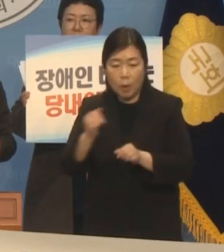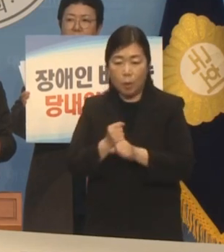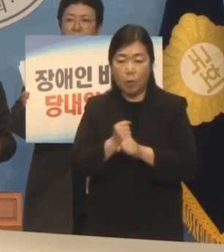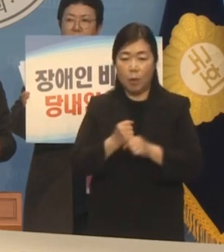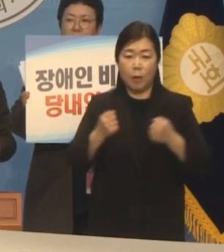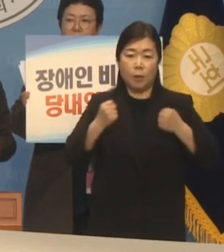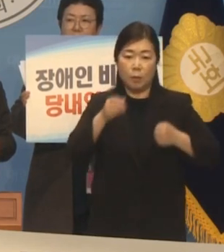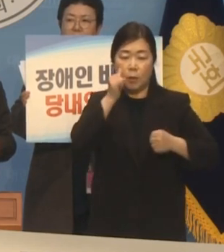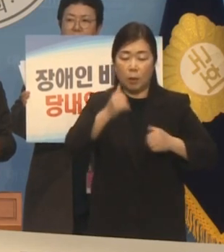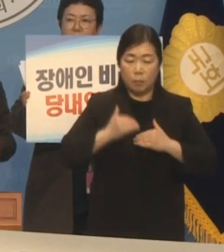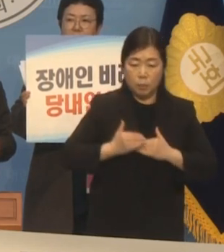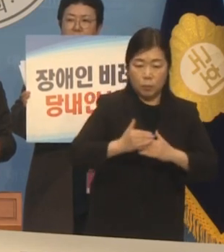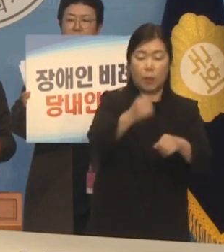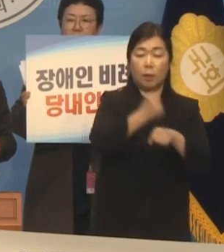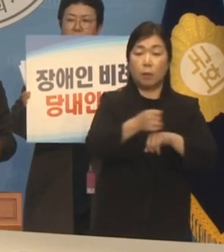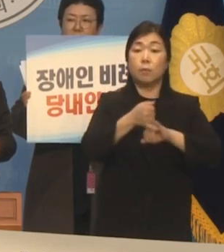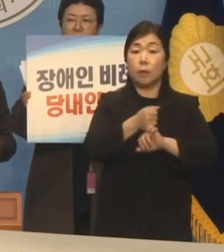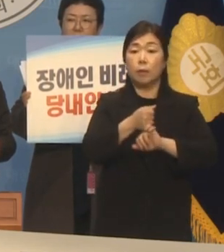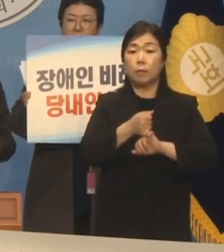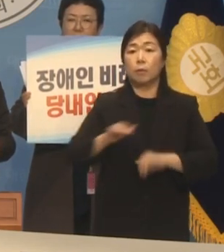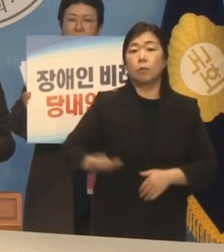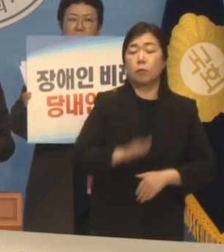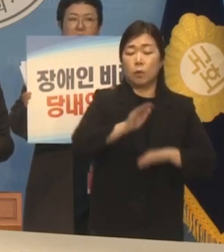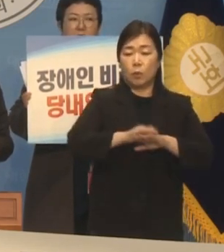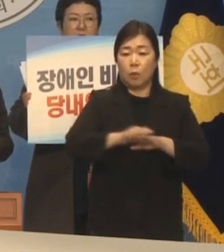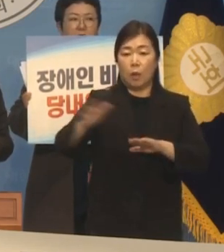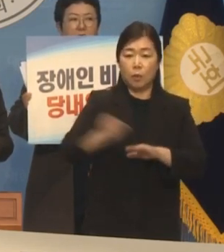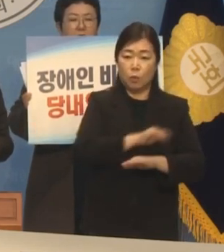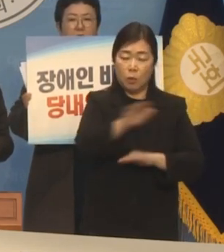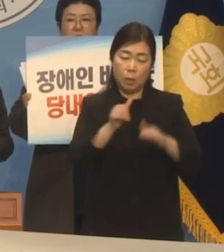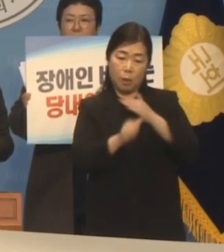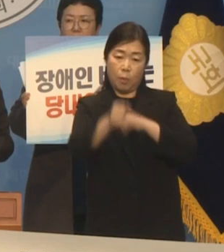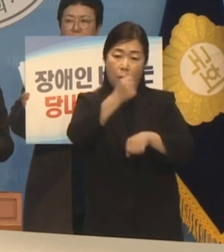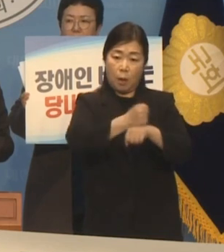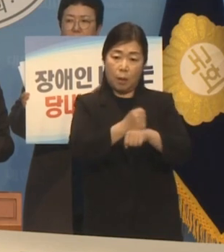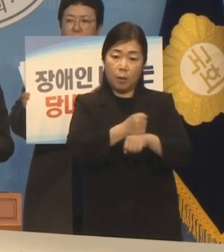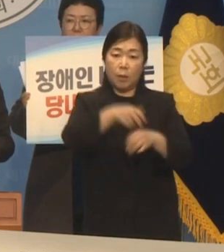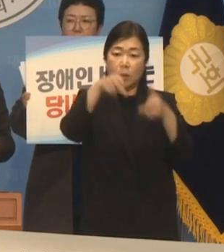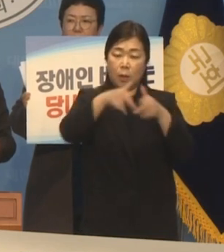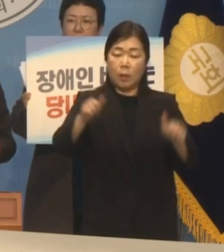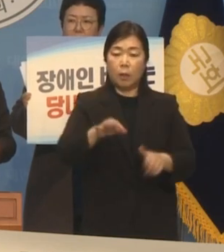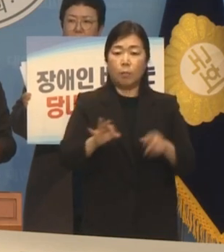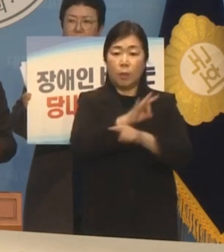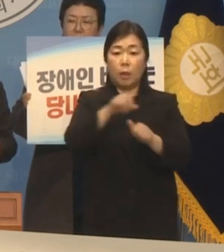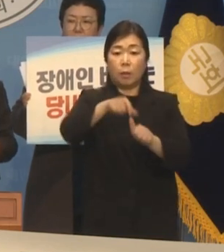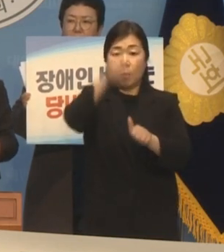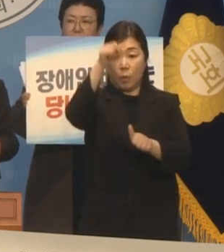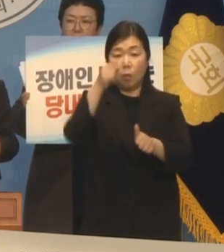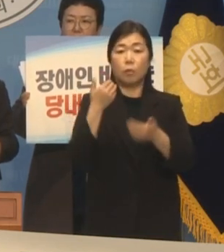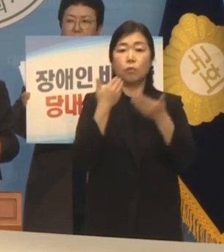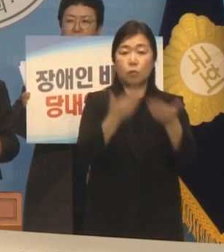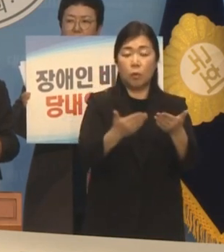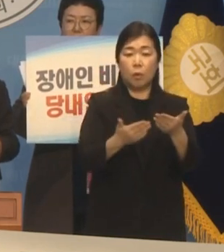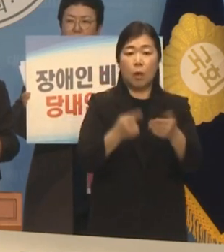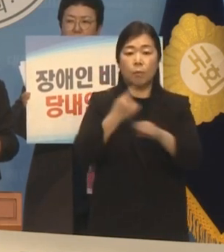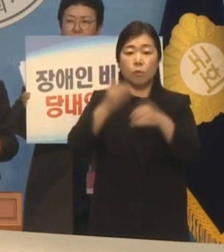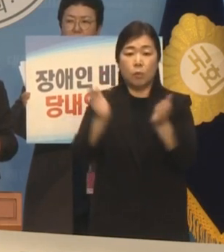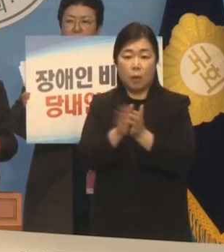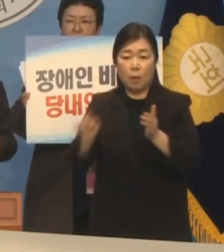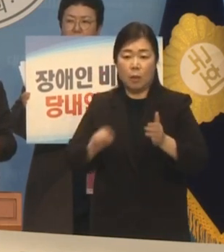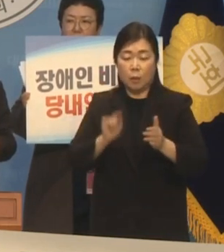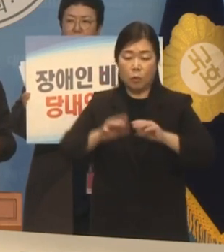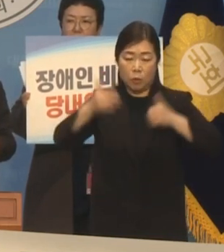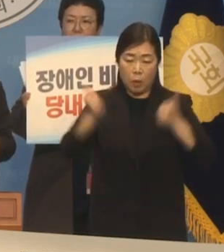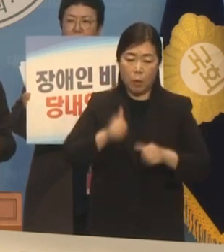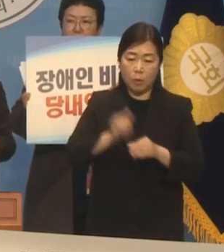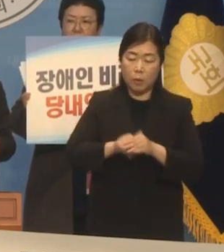힘 있게 나아갈 것이다 우리 손으로 우리를 대표할 장애인 비례대표를 배출하고 더불어민주당의 총선